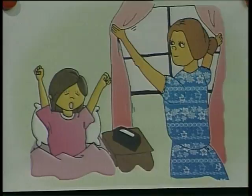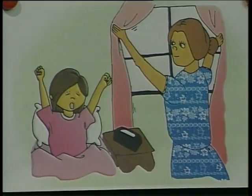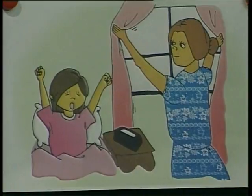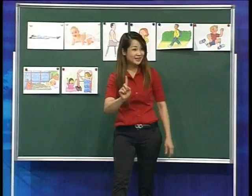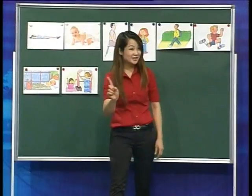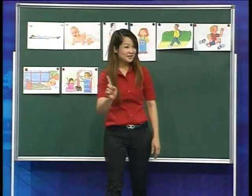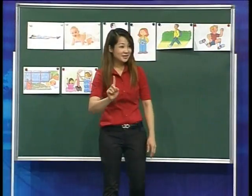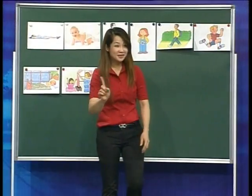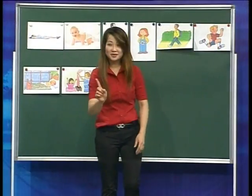Các bạn đang làm gì